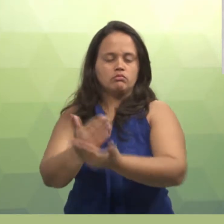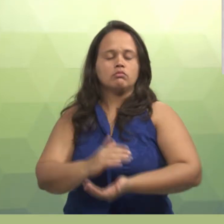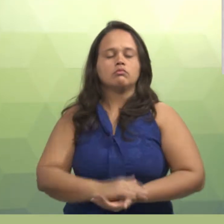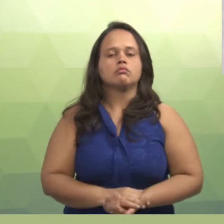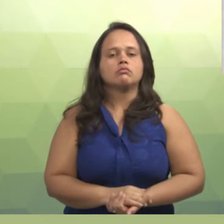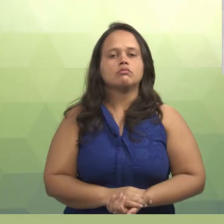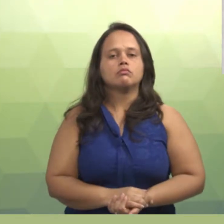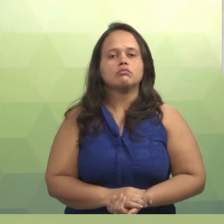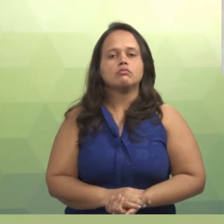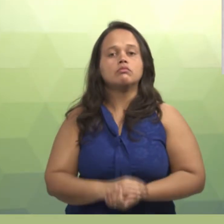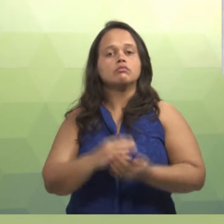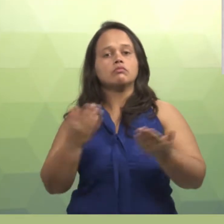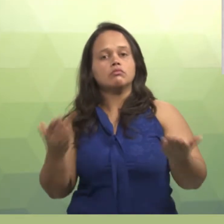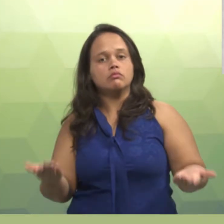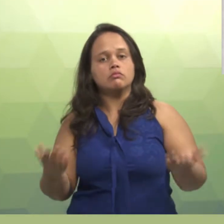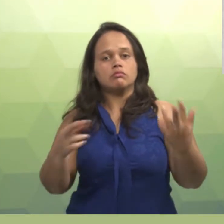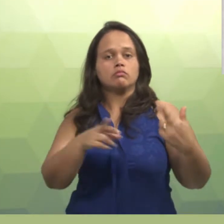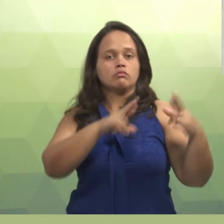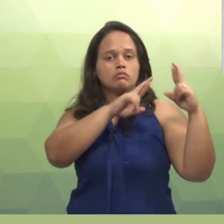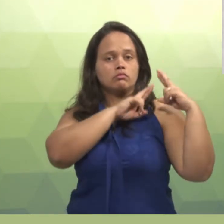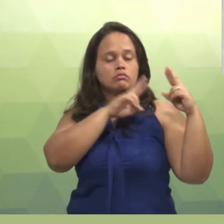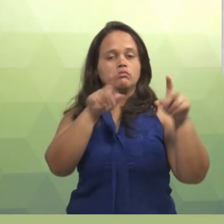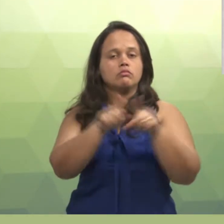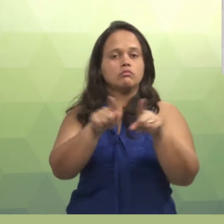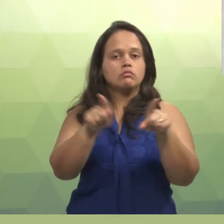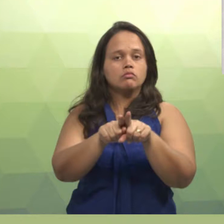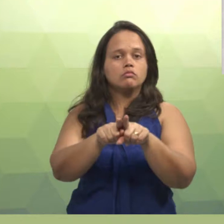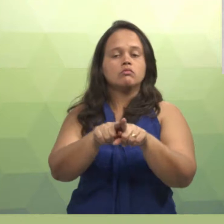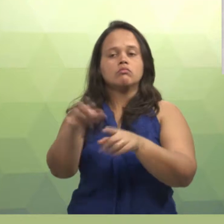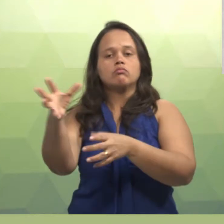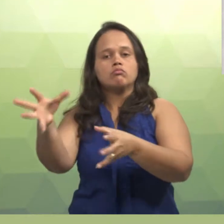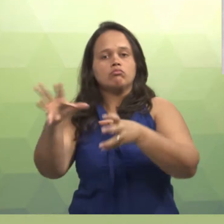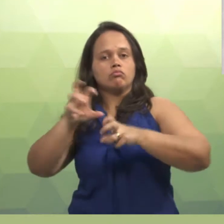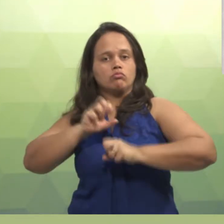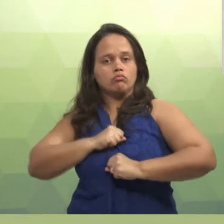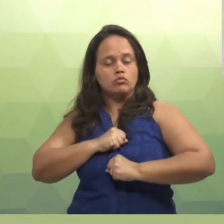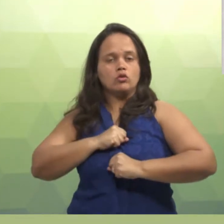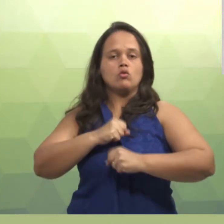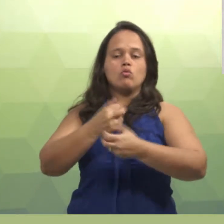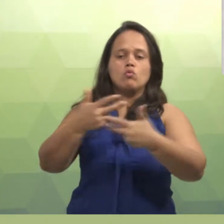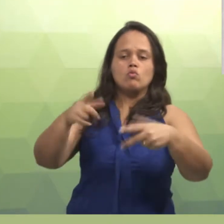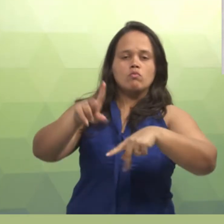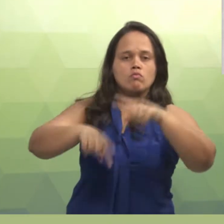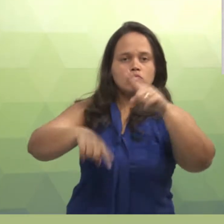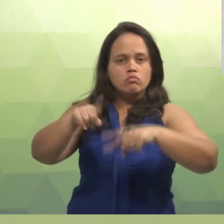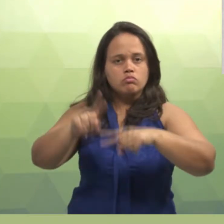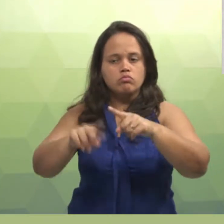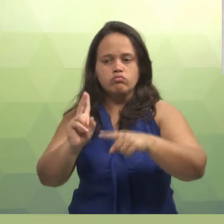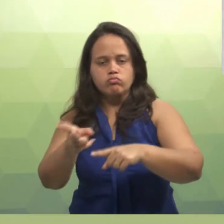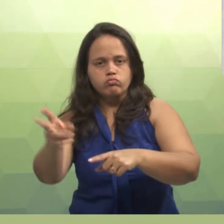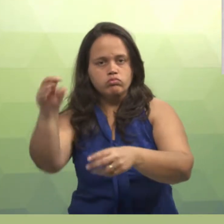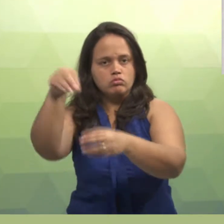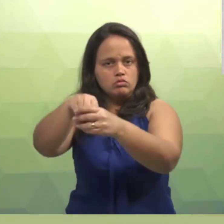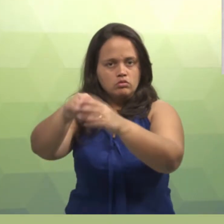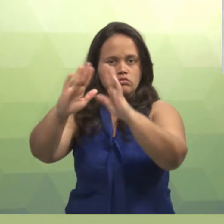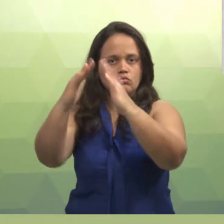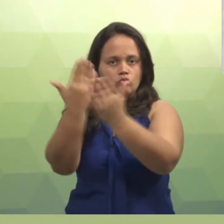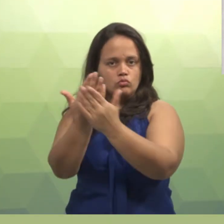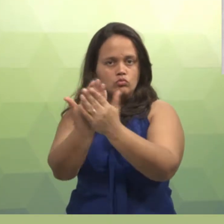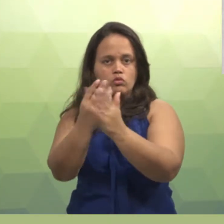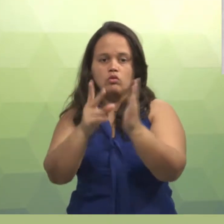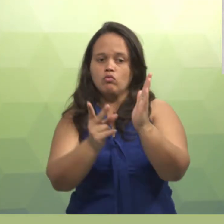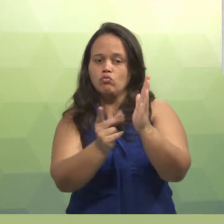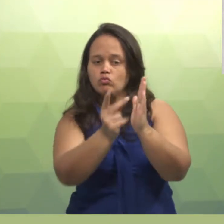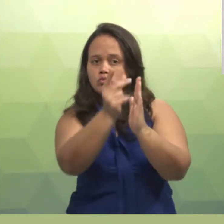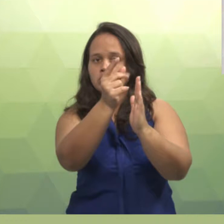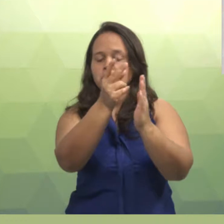orçamentárias, garantindo em suas aquisições e contratações a realização de processo de escolha da proposta, mais vantajosa